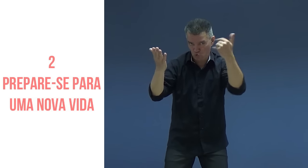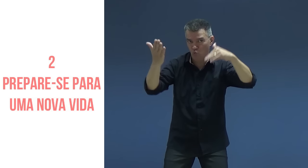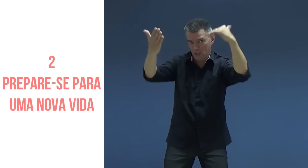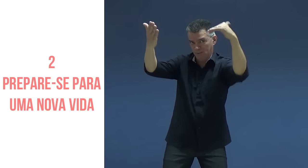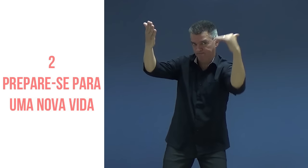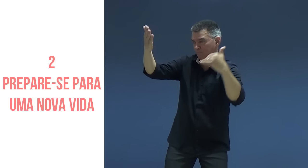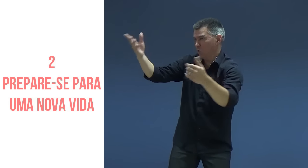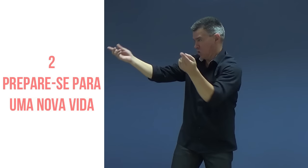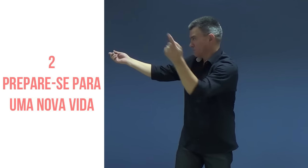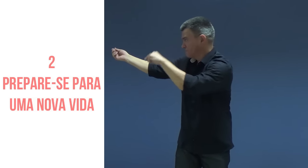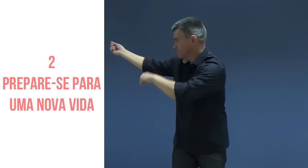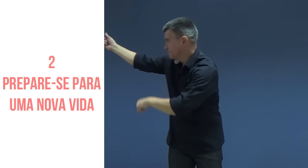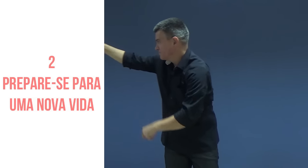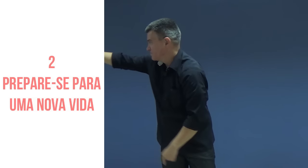Né? Outro.